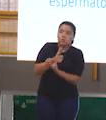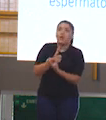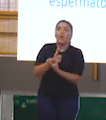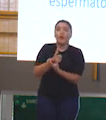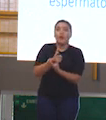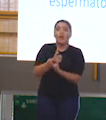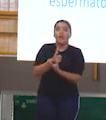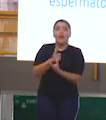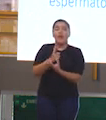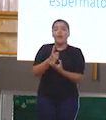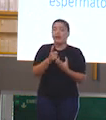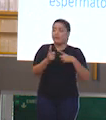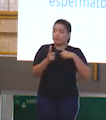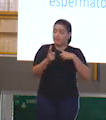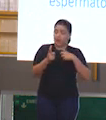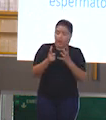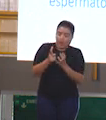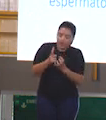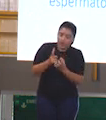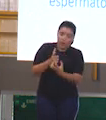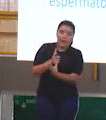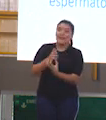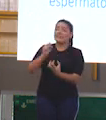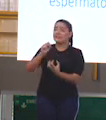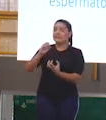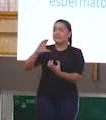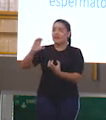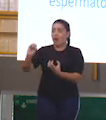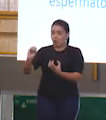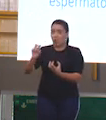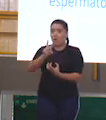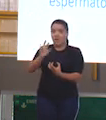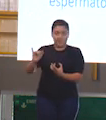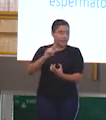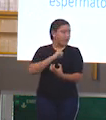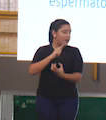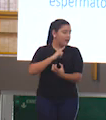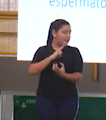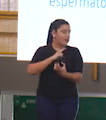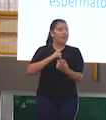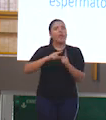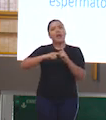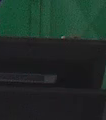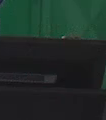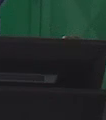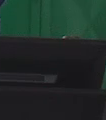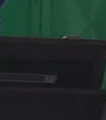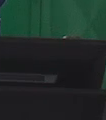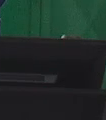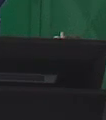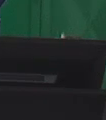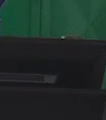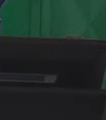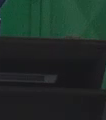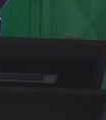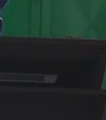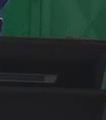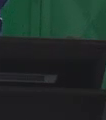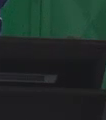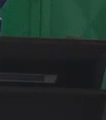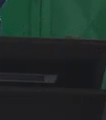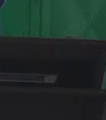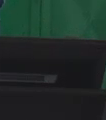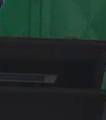corpo, onde se localiza quem? Os testículos. Vão trabalhar uma temperatura de 2 a 3 graus inferior ao do corpo,